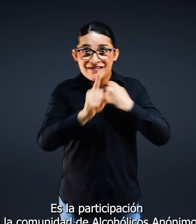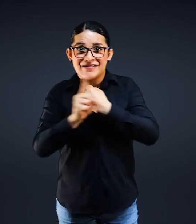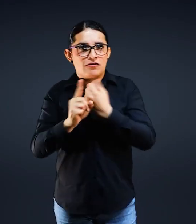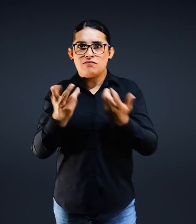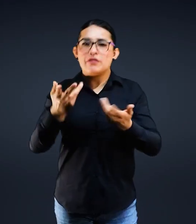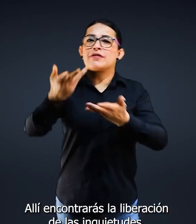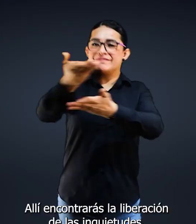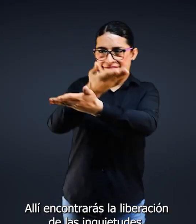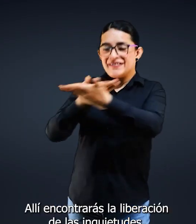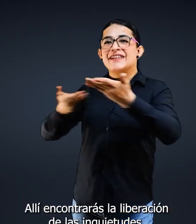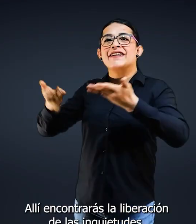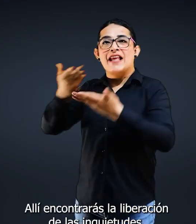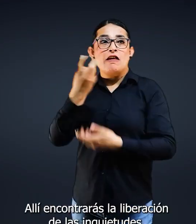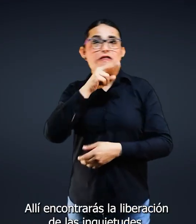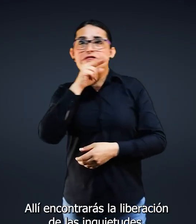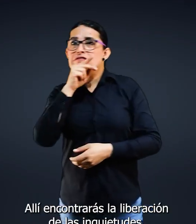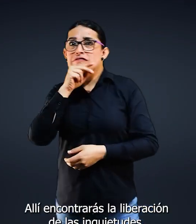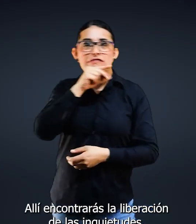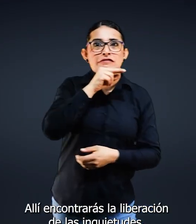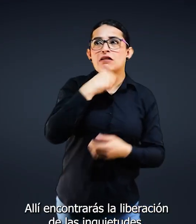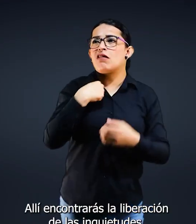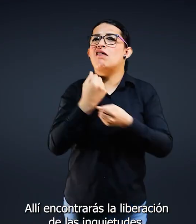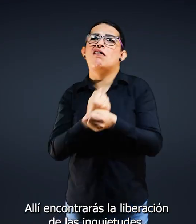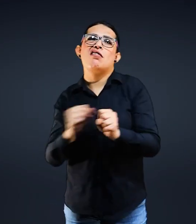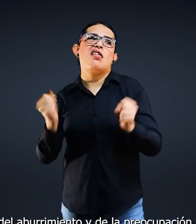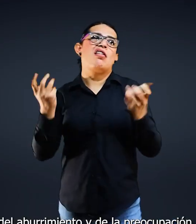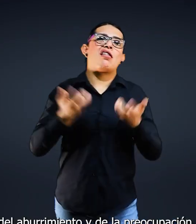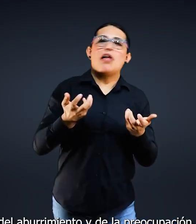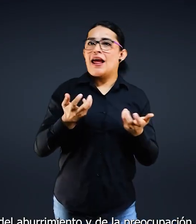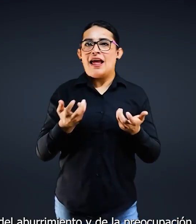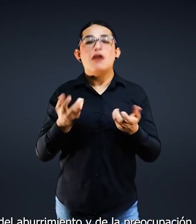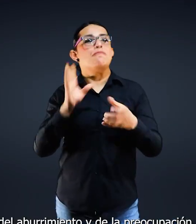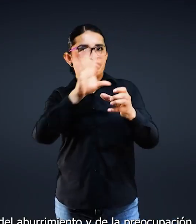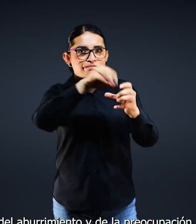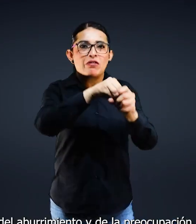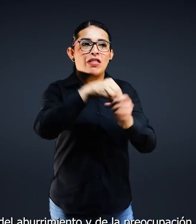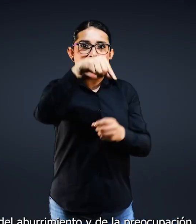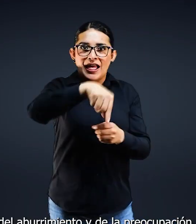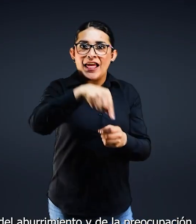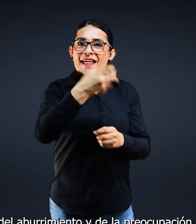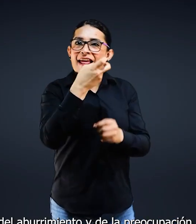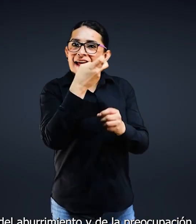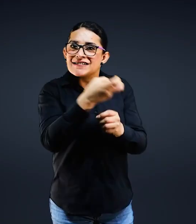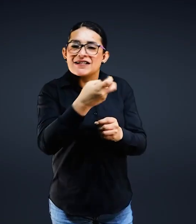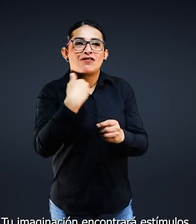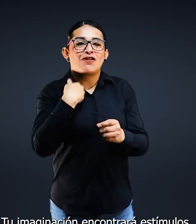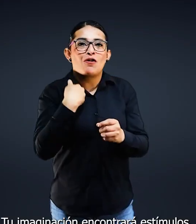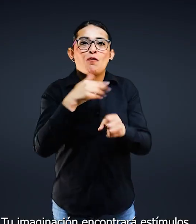Anónimos. Allí encontrarás la liberación de las inquietudes, del aburrimiento y de la preocupación. Tu